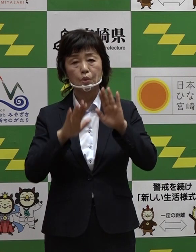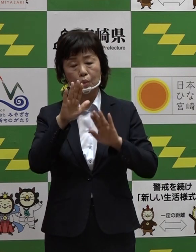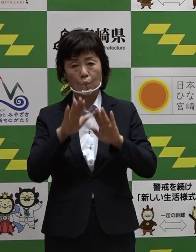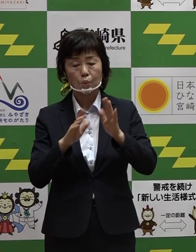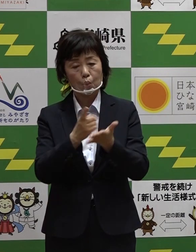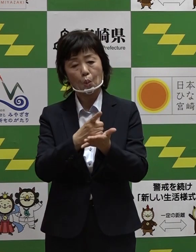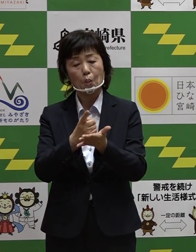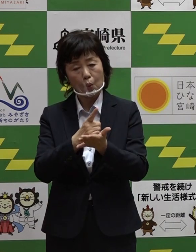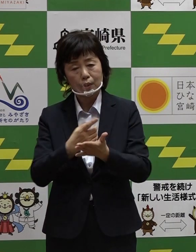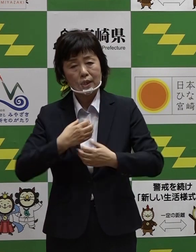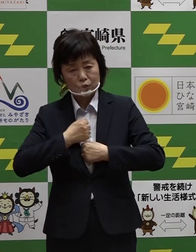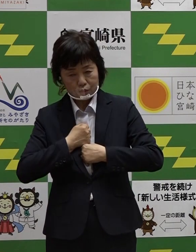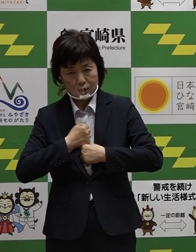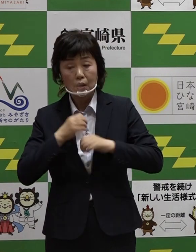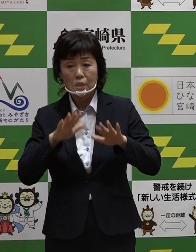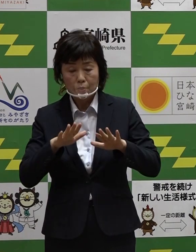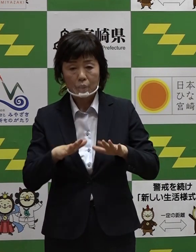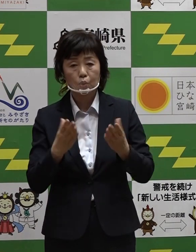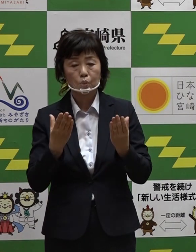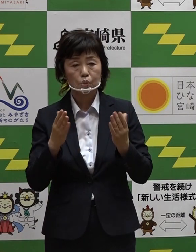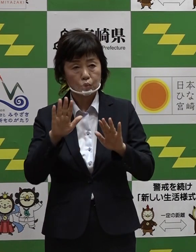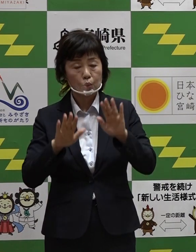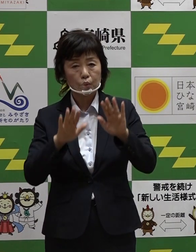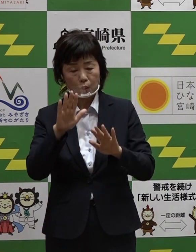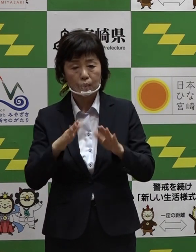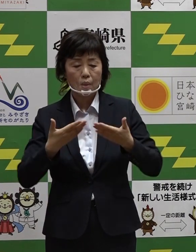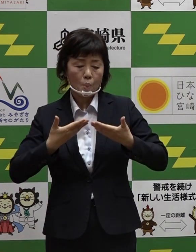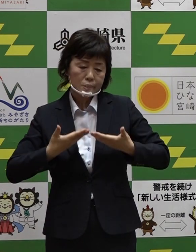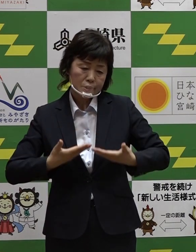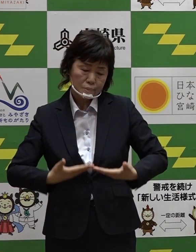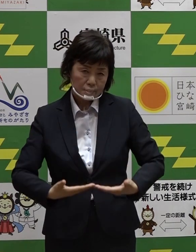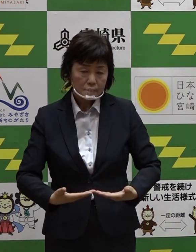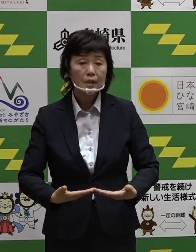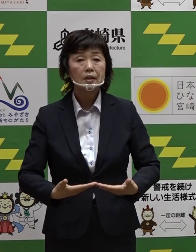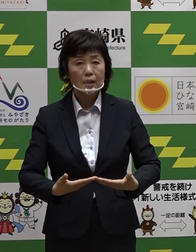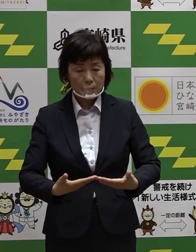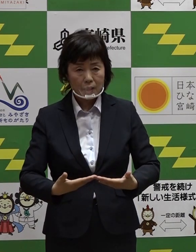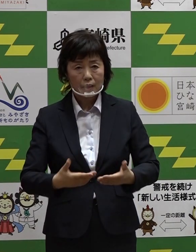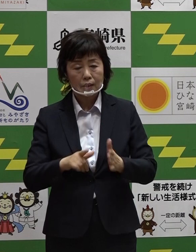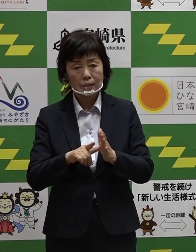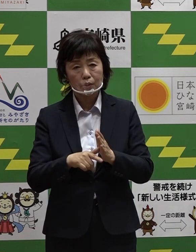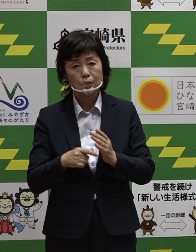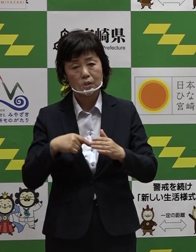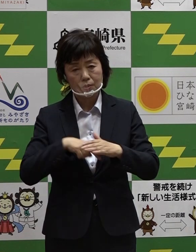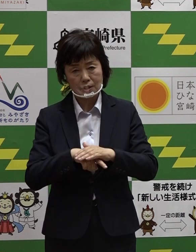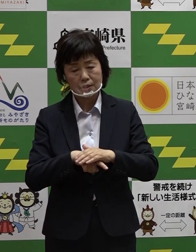注意する必要がありますが、今のような状況で落ち着いていればということですね。